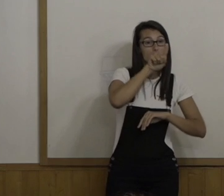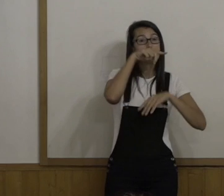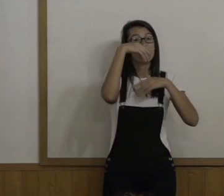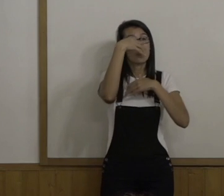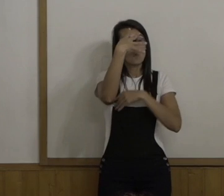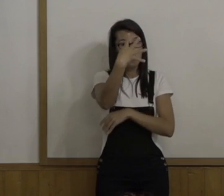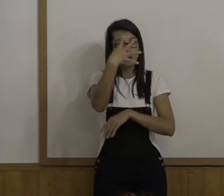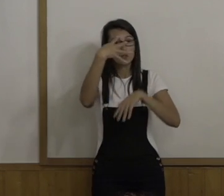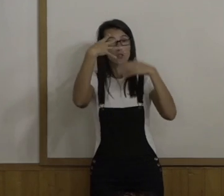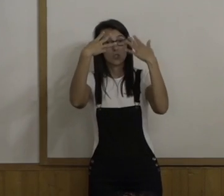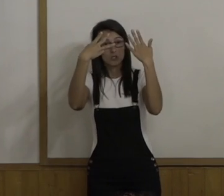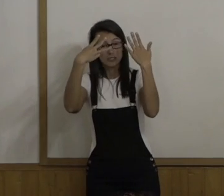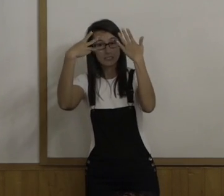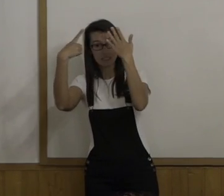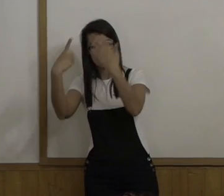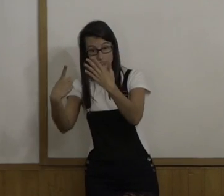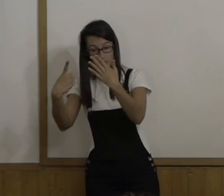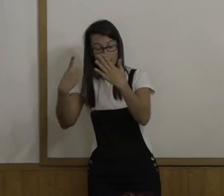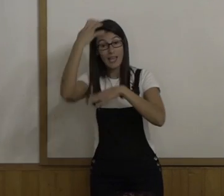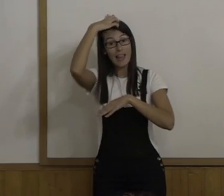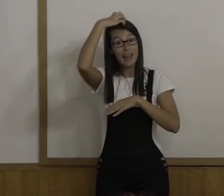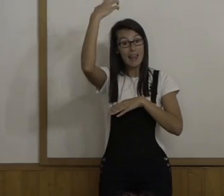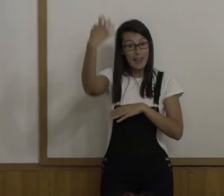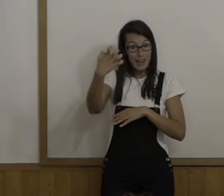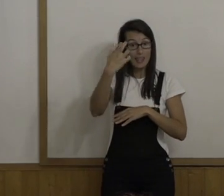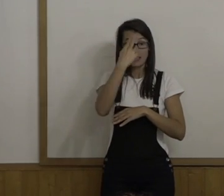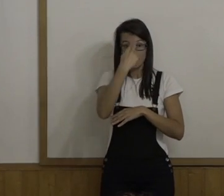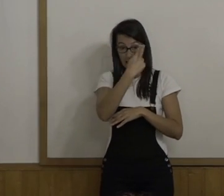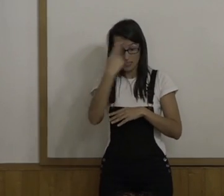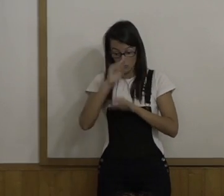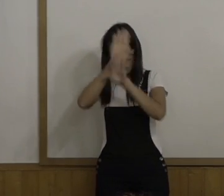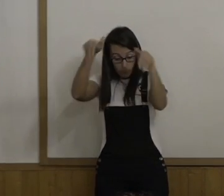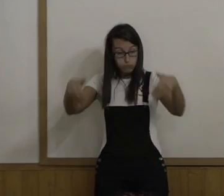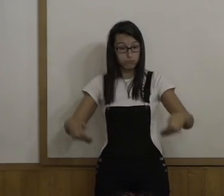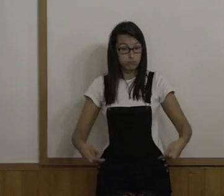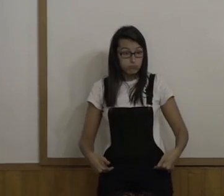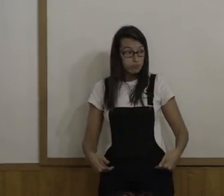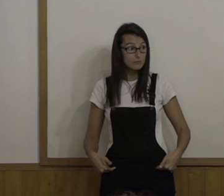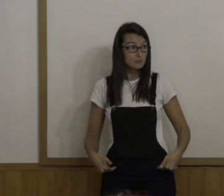venían los reyes católicos, venían de vuelta y oyeron la historia,